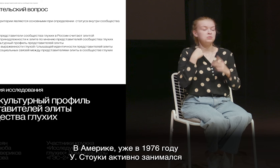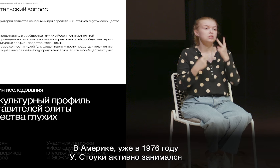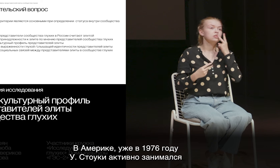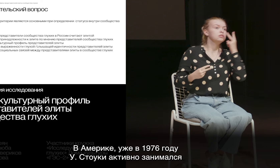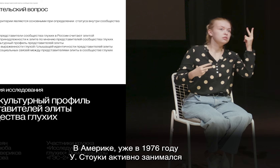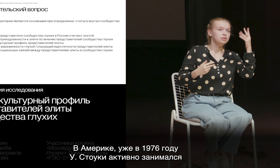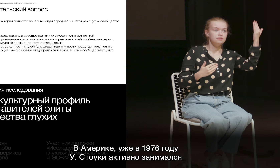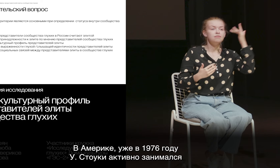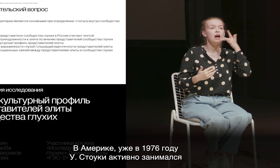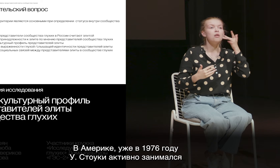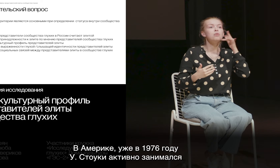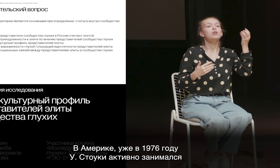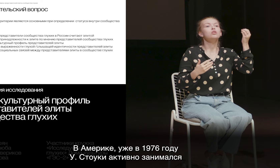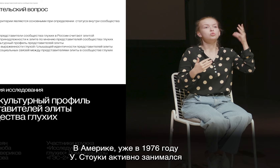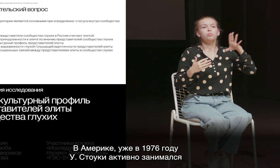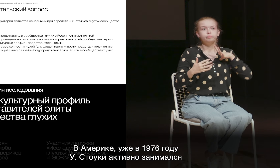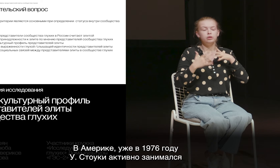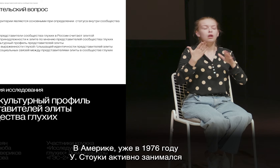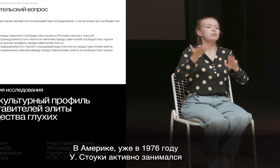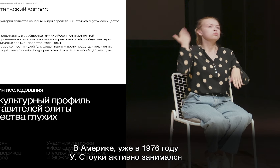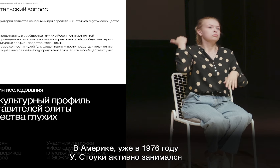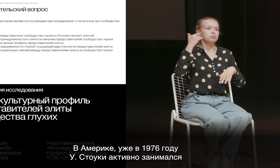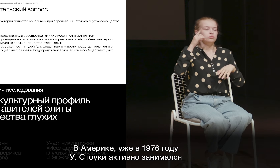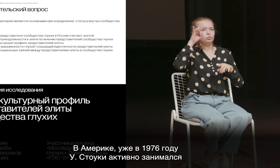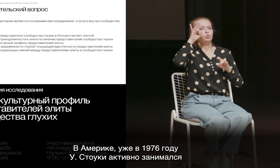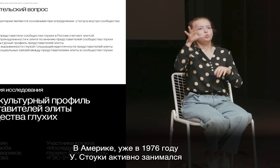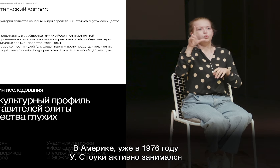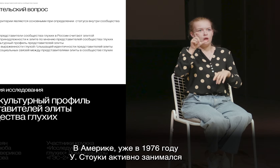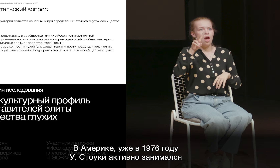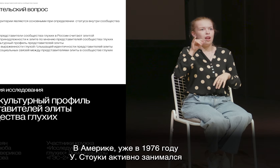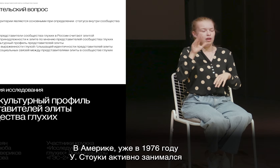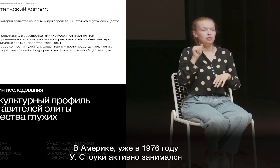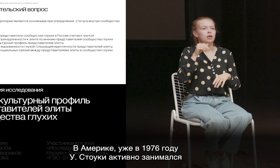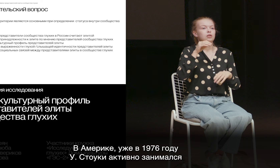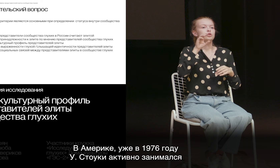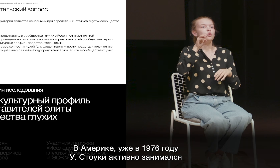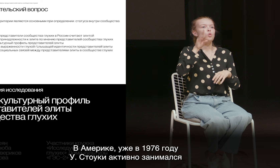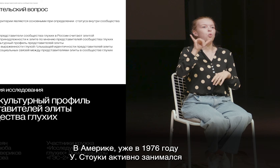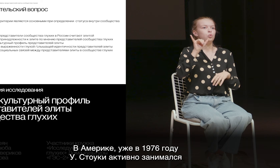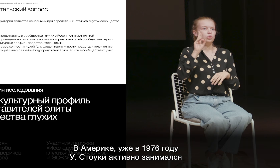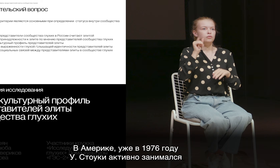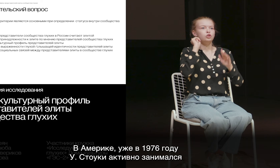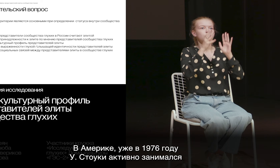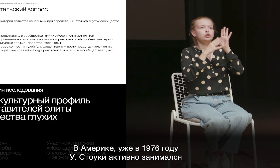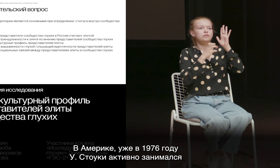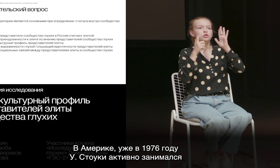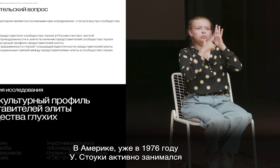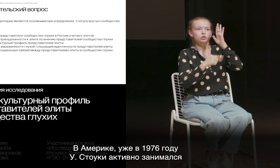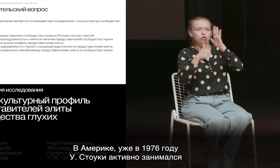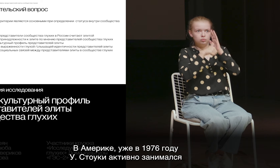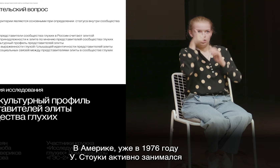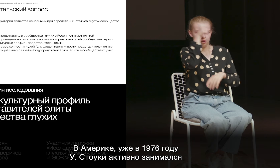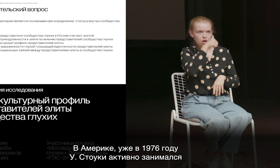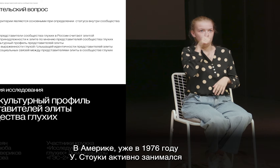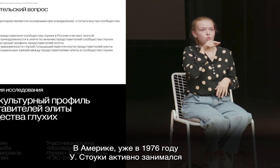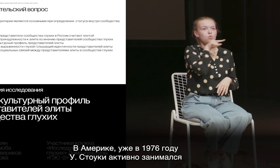тему, исследовать элиту. Мы знаем, что в Америке была популярная элита